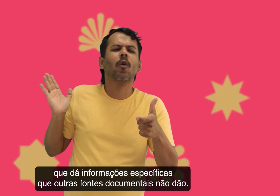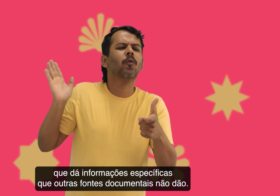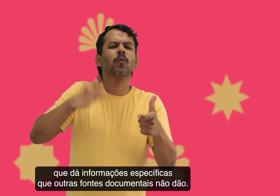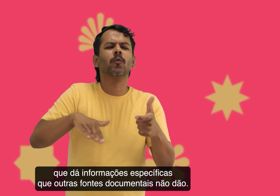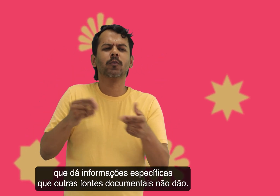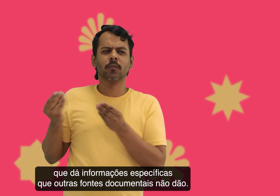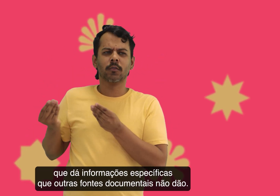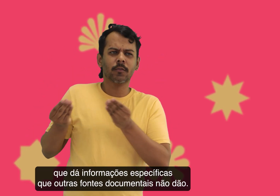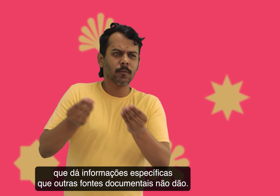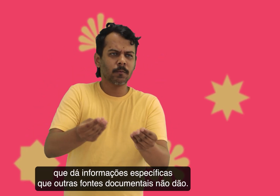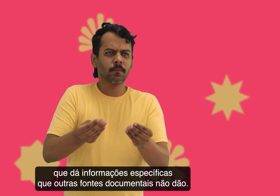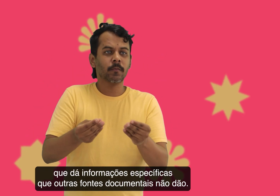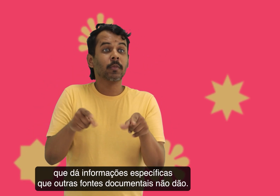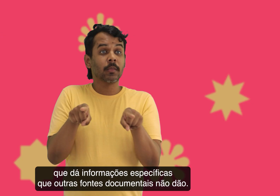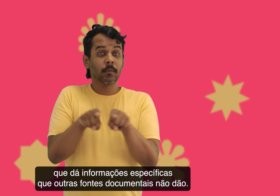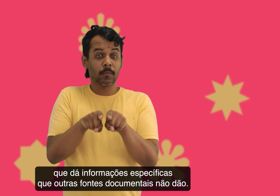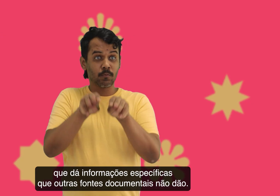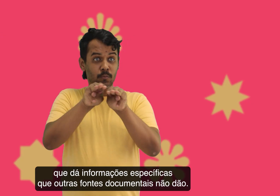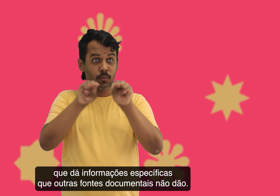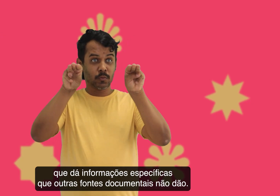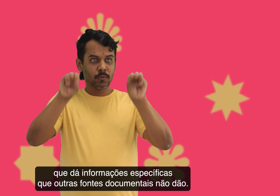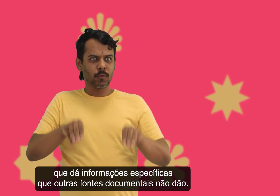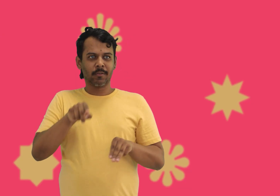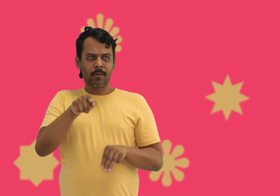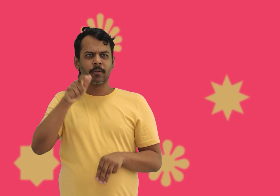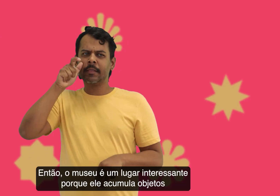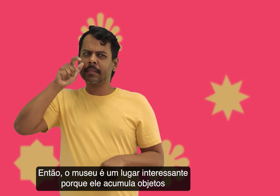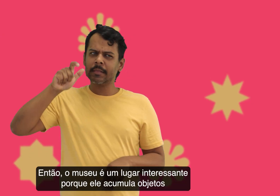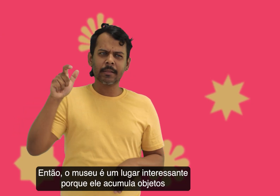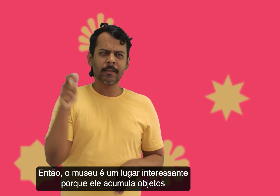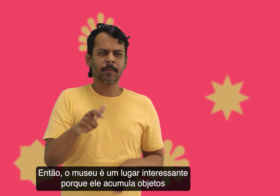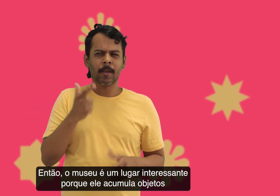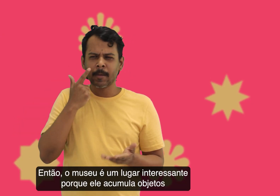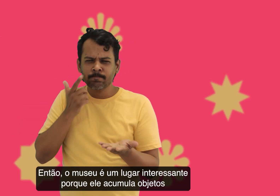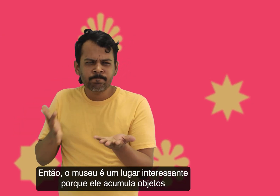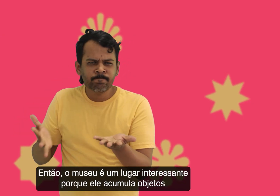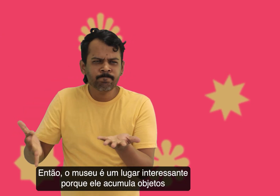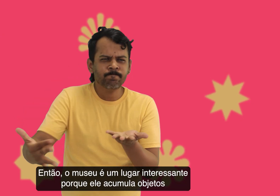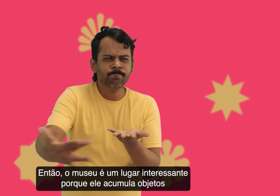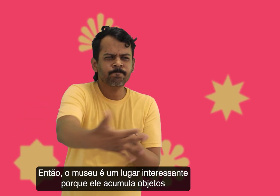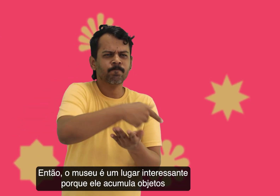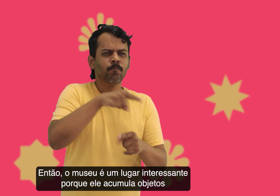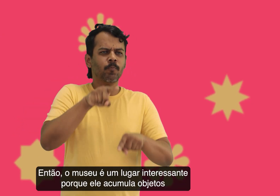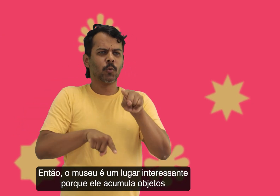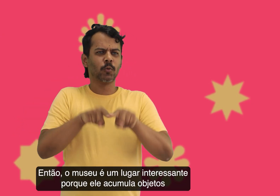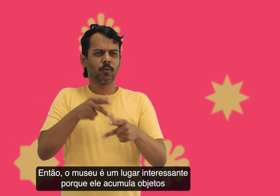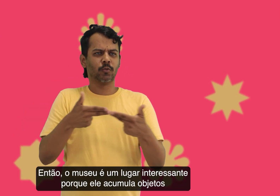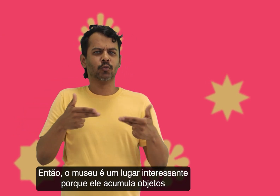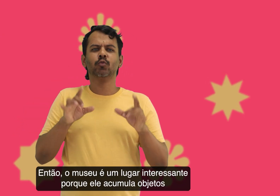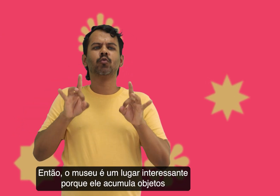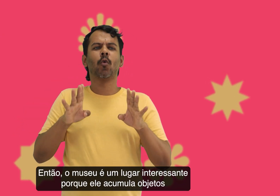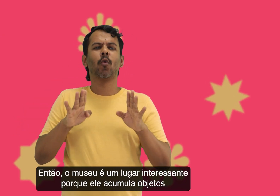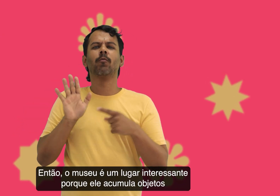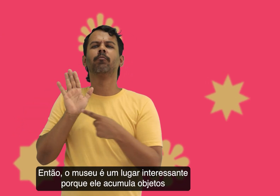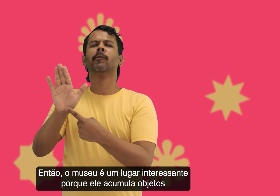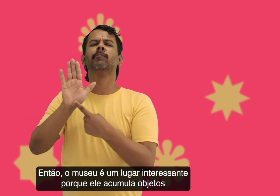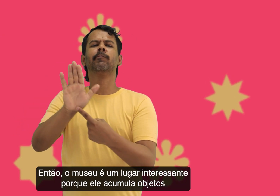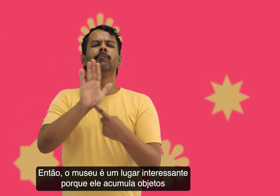informações específicas que outras fontes documentais não dão. Então, o museu é um lugar interessante porque ele